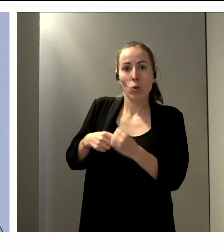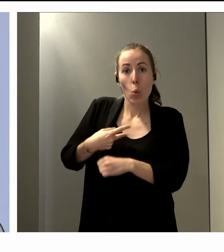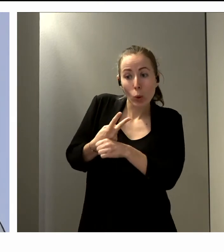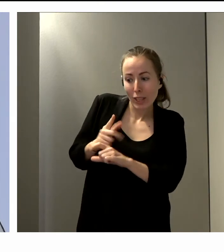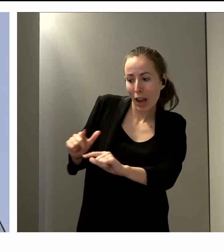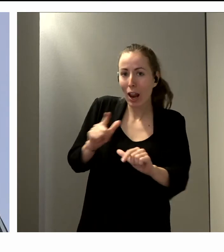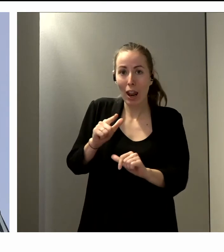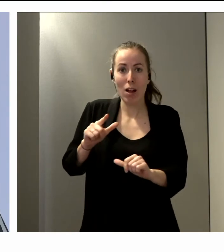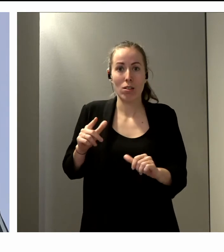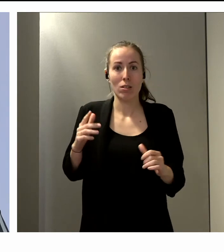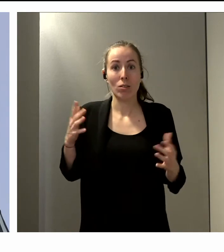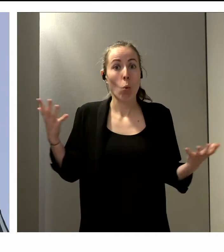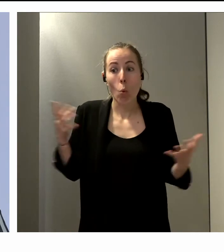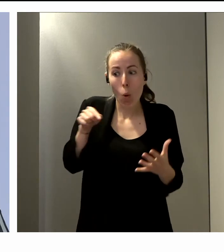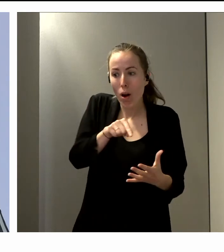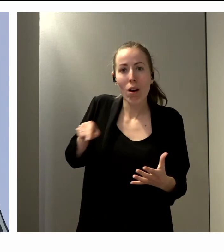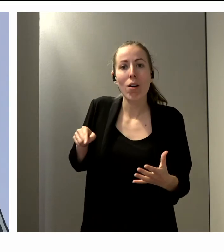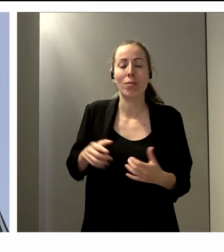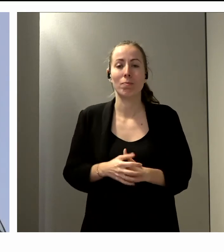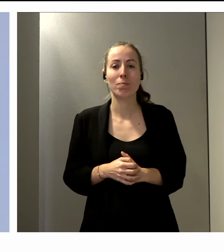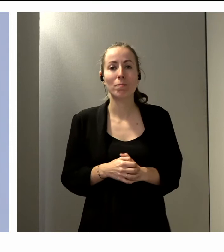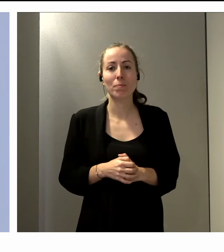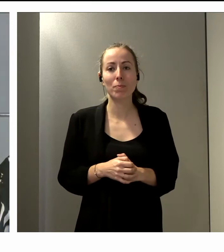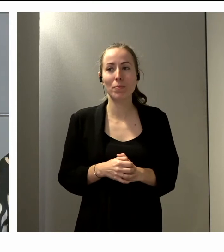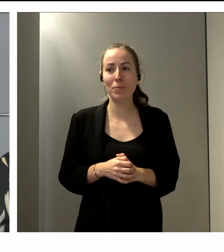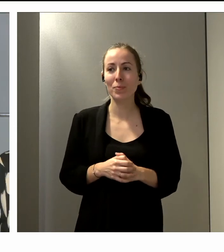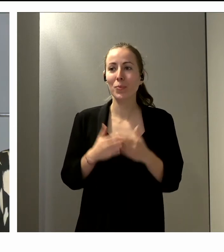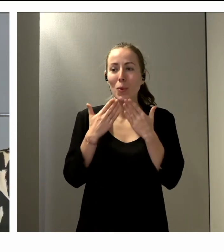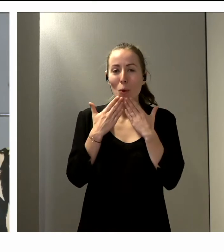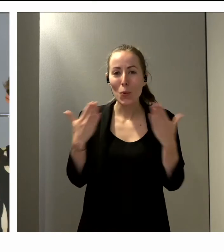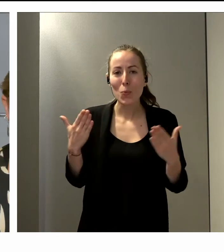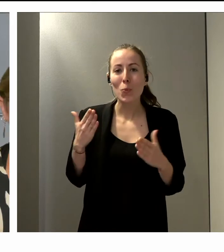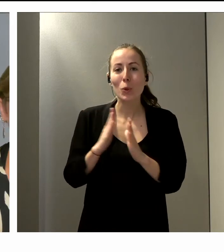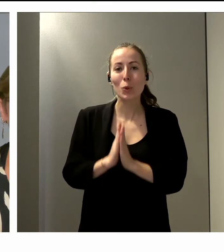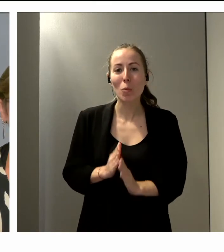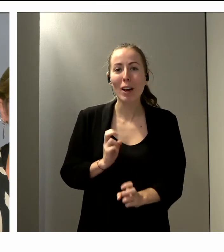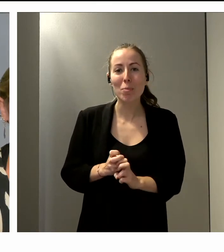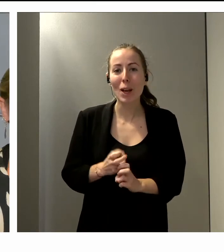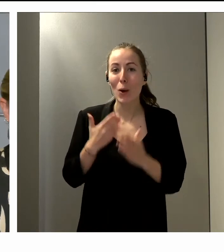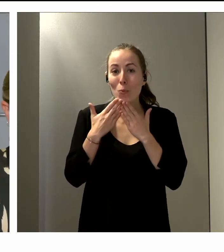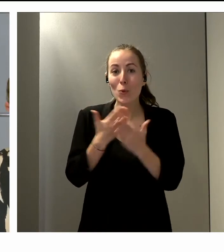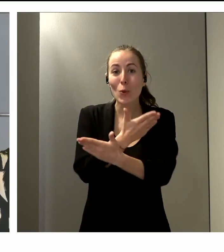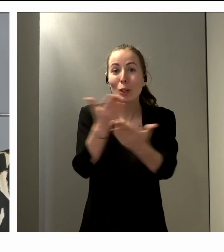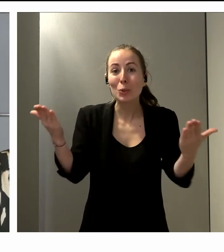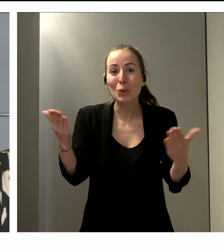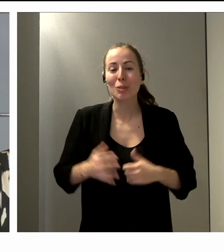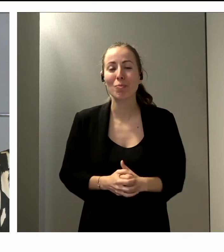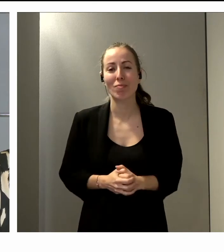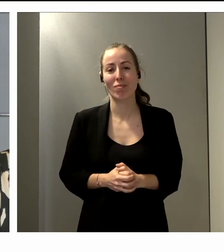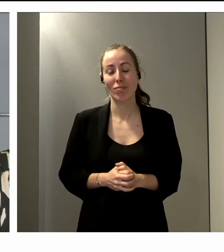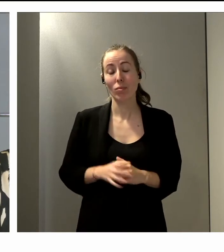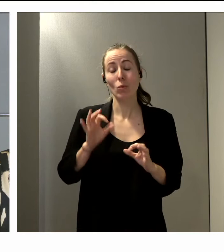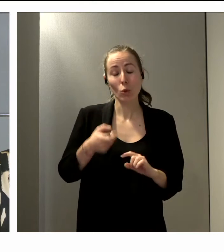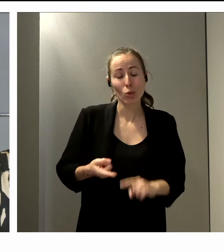existent pour les étudiants en situation de handicap. Bonjour Marie-Pierre, bonjour à tous et toutes. Alors j'étais